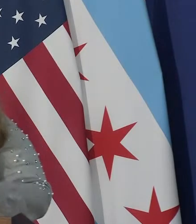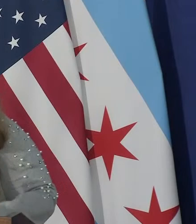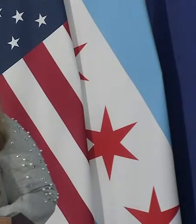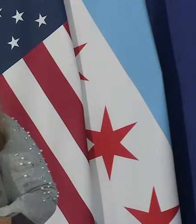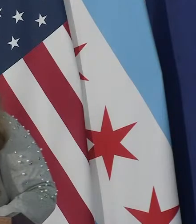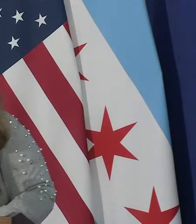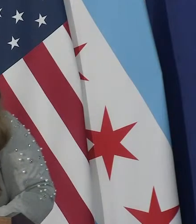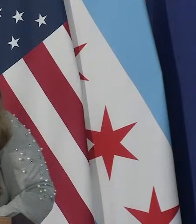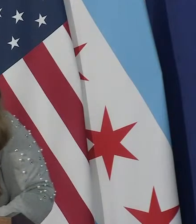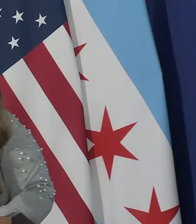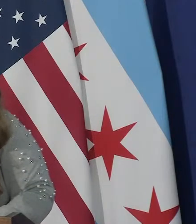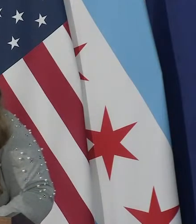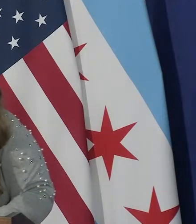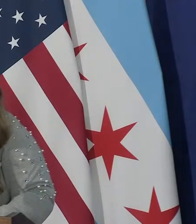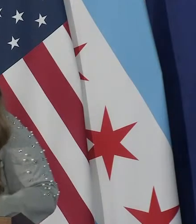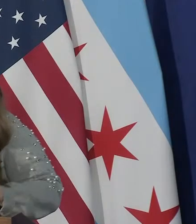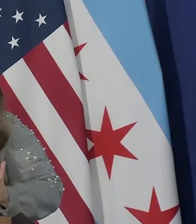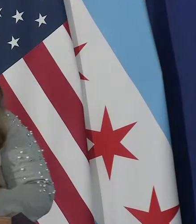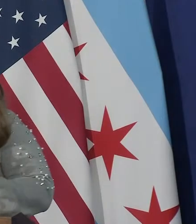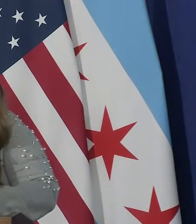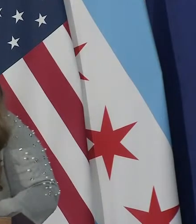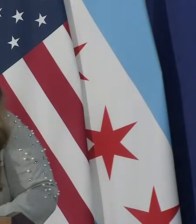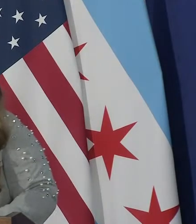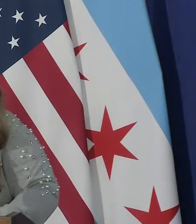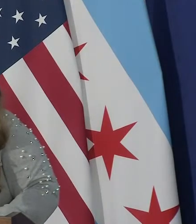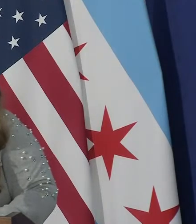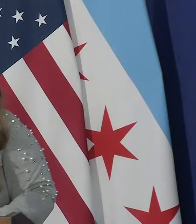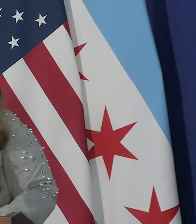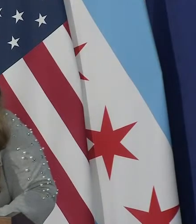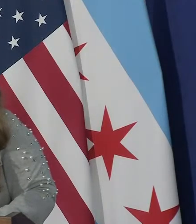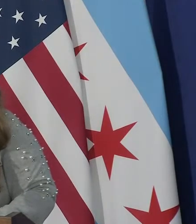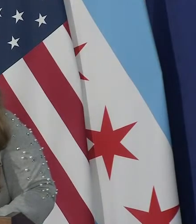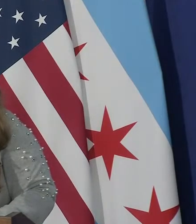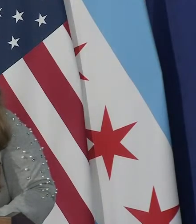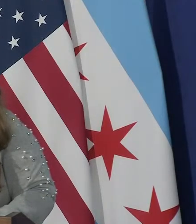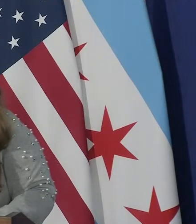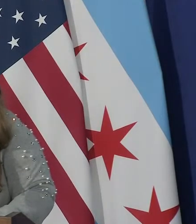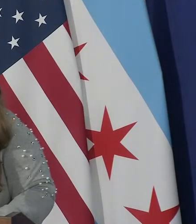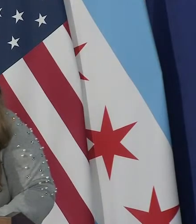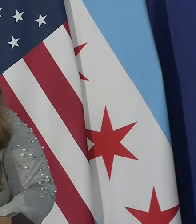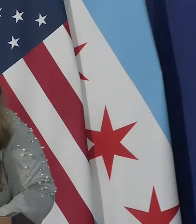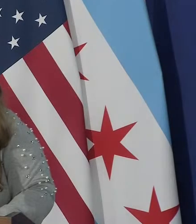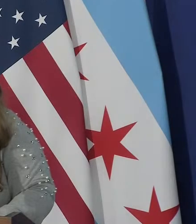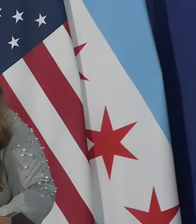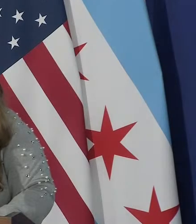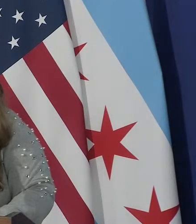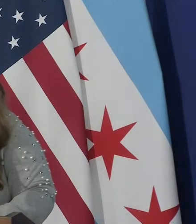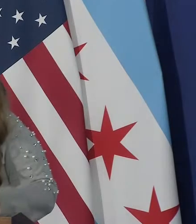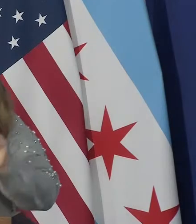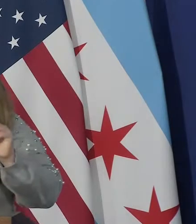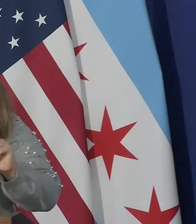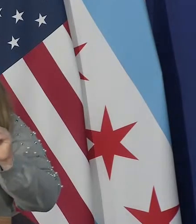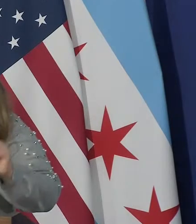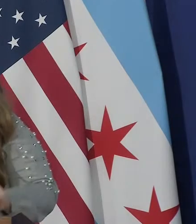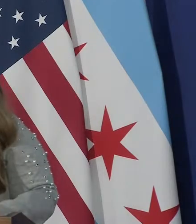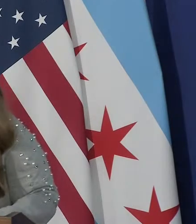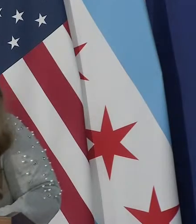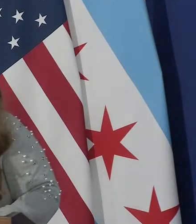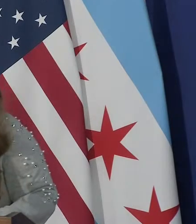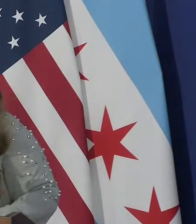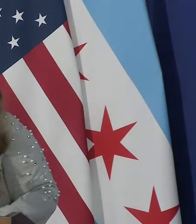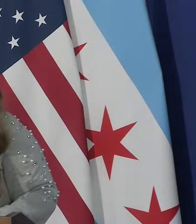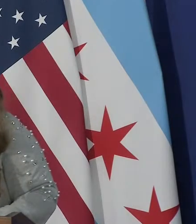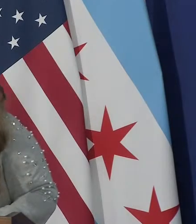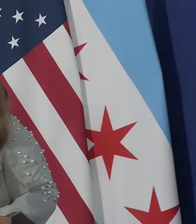y ubicación e instantáneamente reservar una cita en línea. Este servicio ofrece soporte de